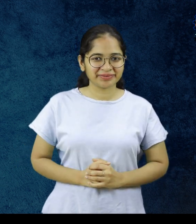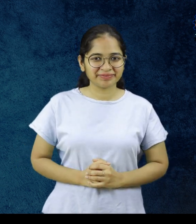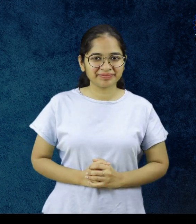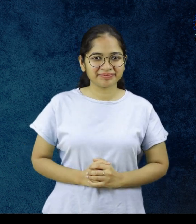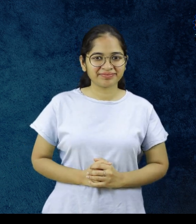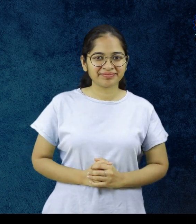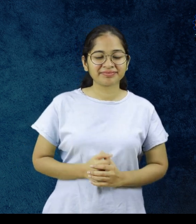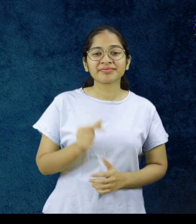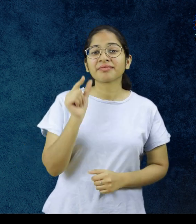हैं